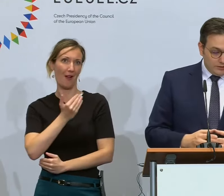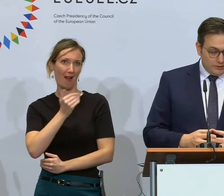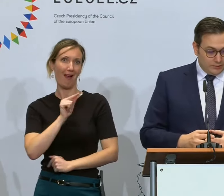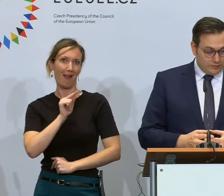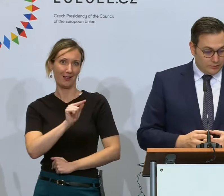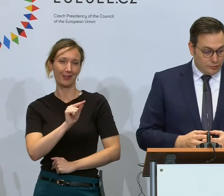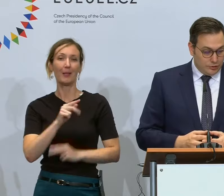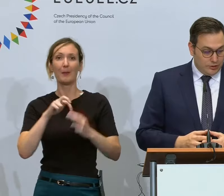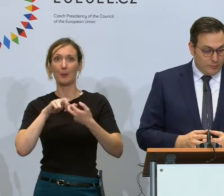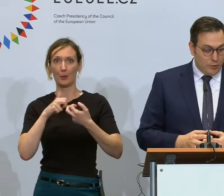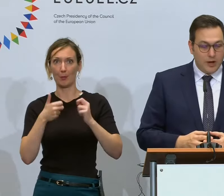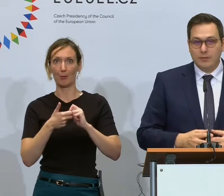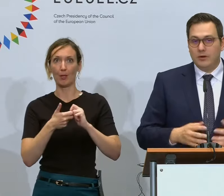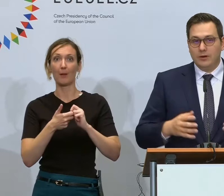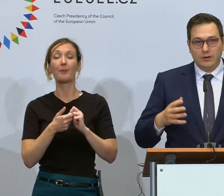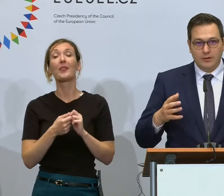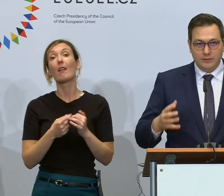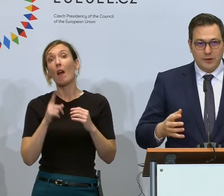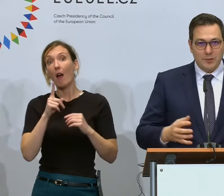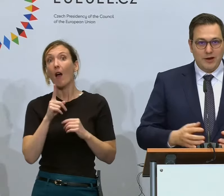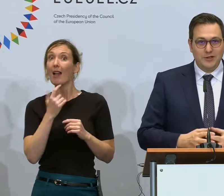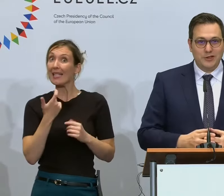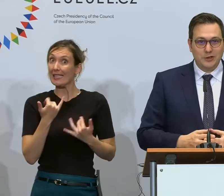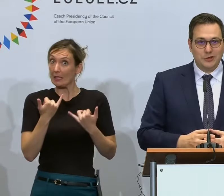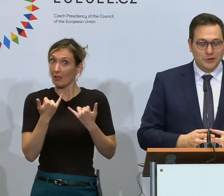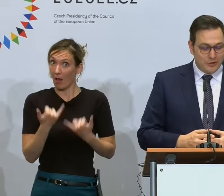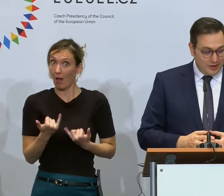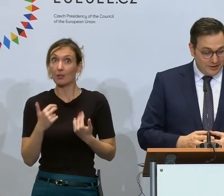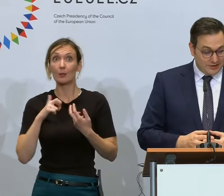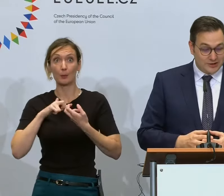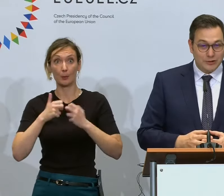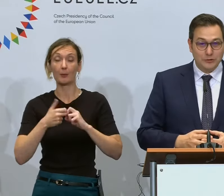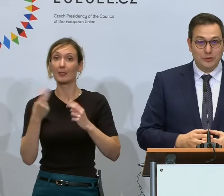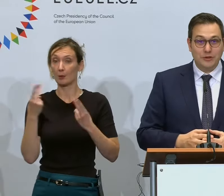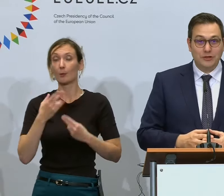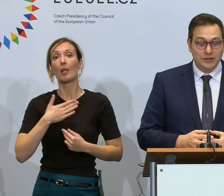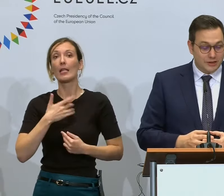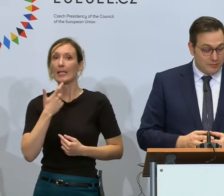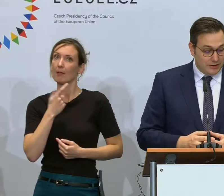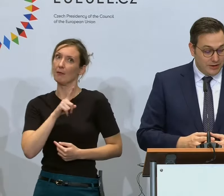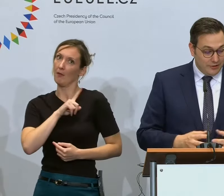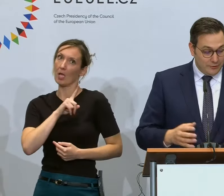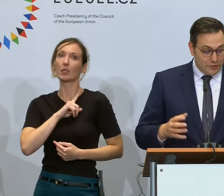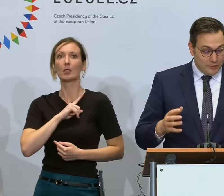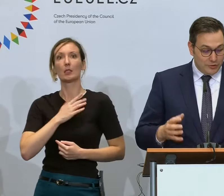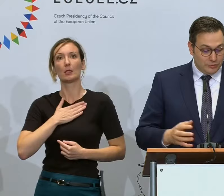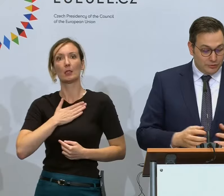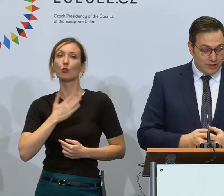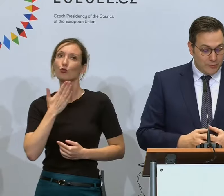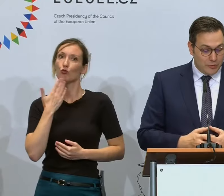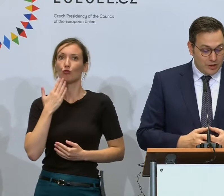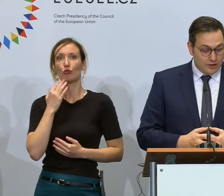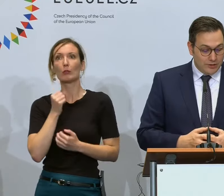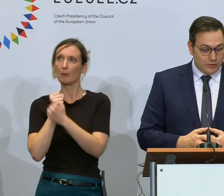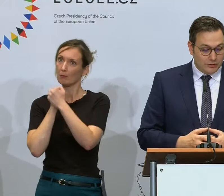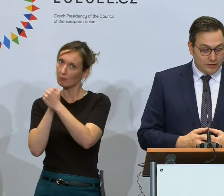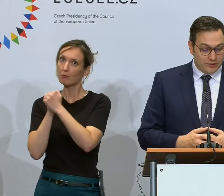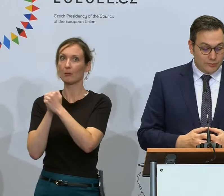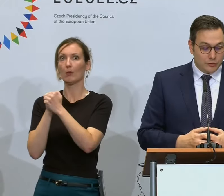i s určitým bojem, minimálně za Česko, ale i za celou řadu dalších zemí v boji proti